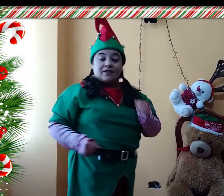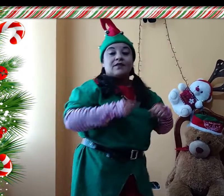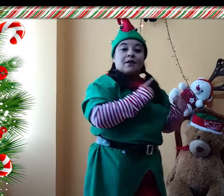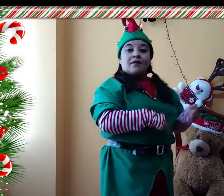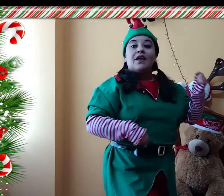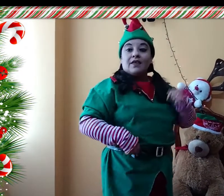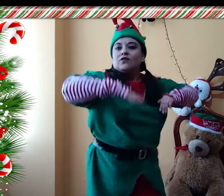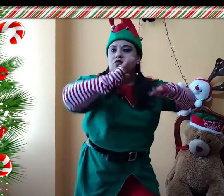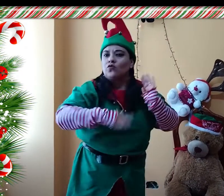de sus bordones,